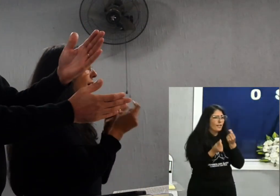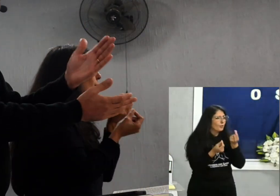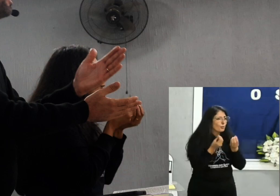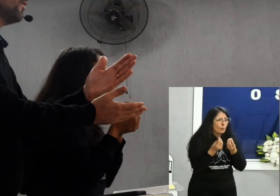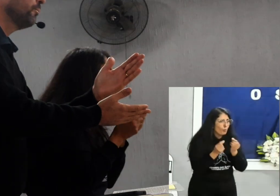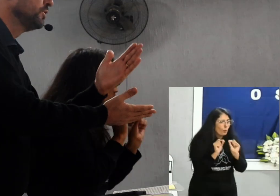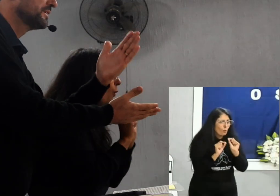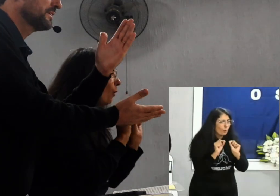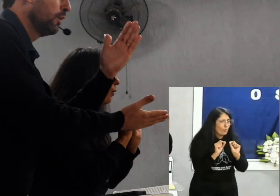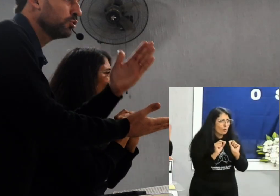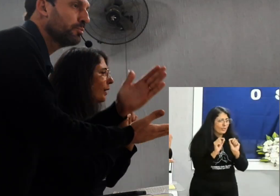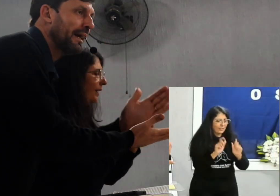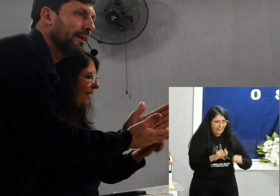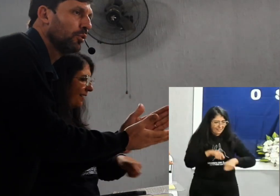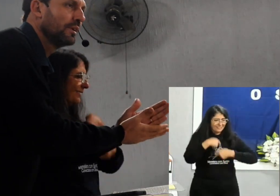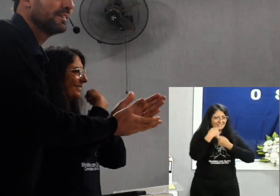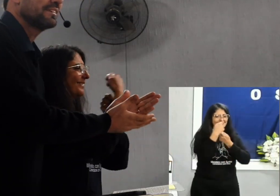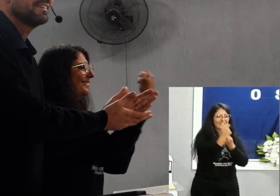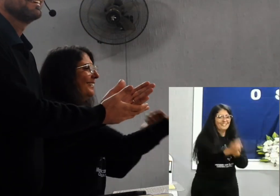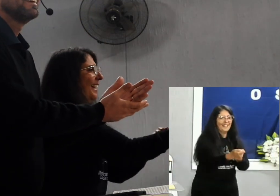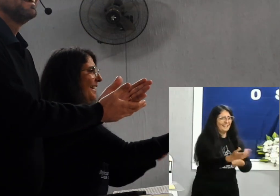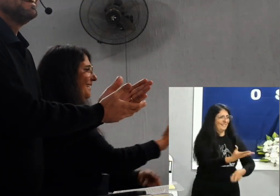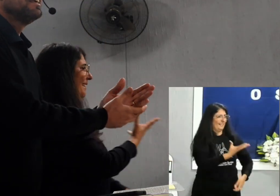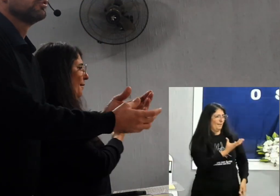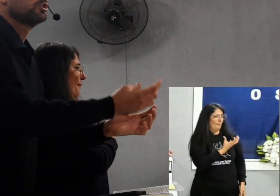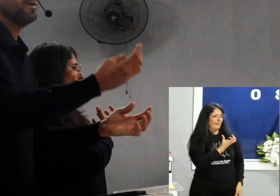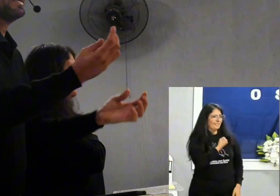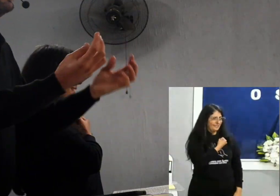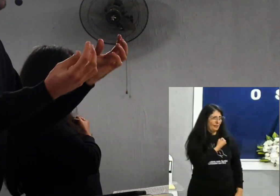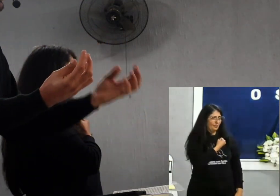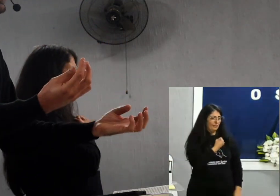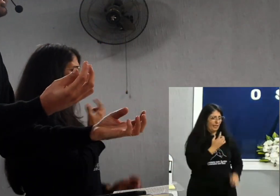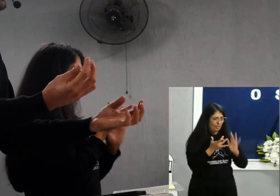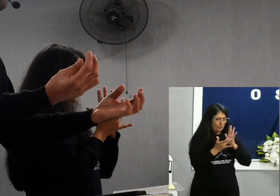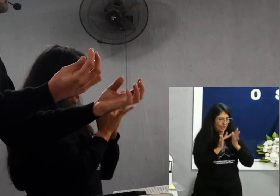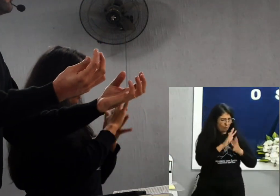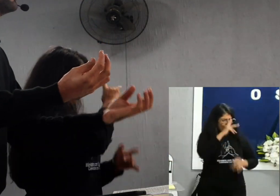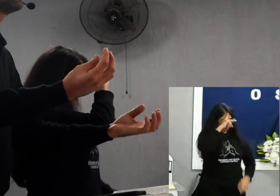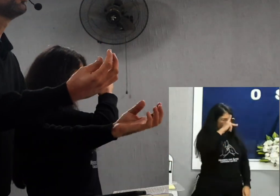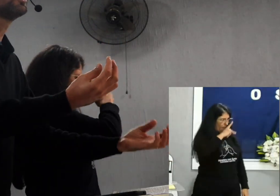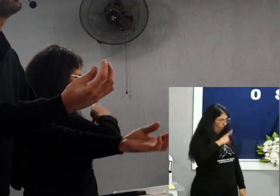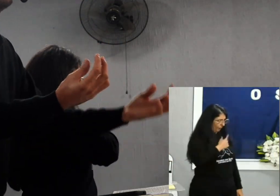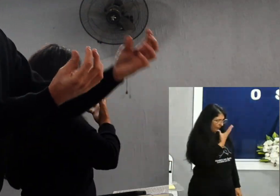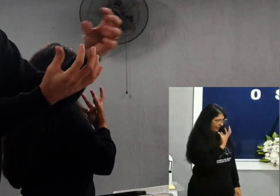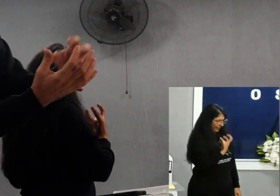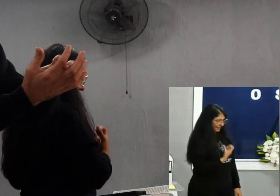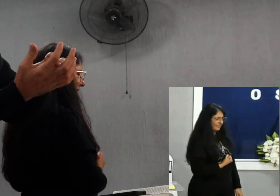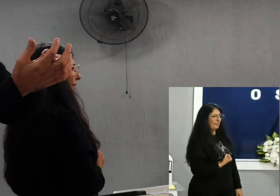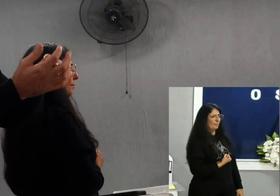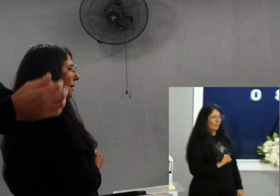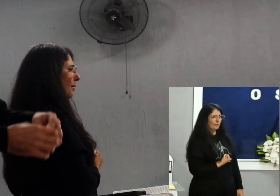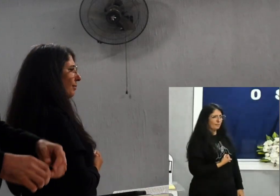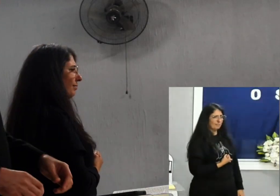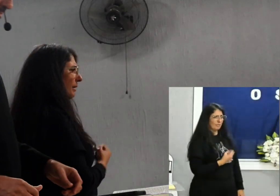Ele recebeu a punição dos pecadores e os pecadores receberam a sua